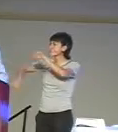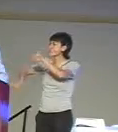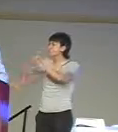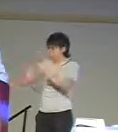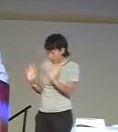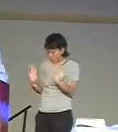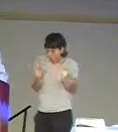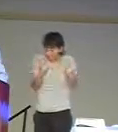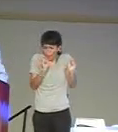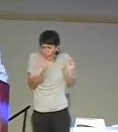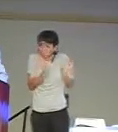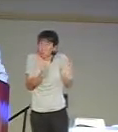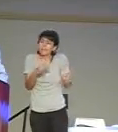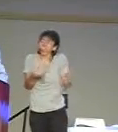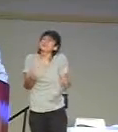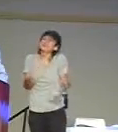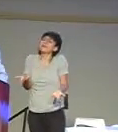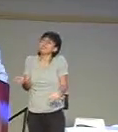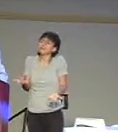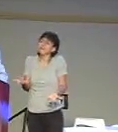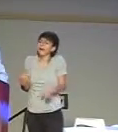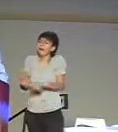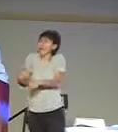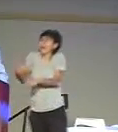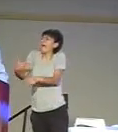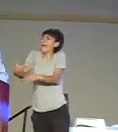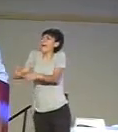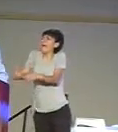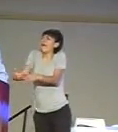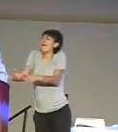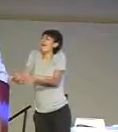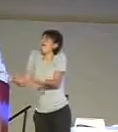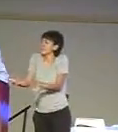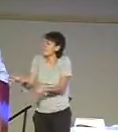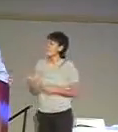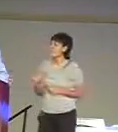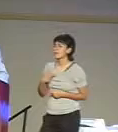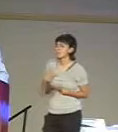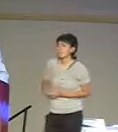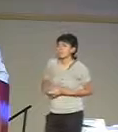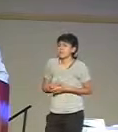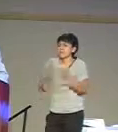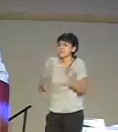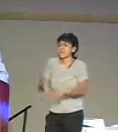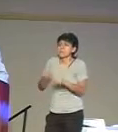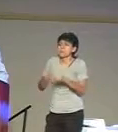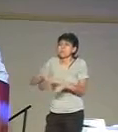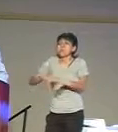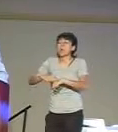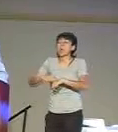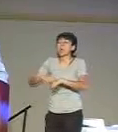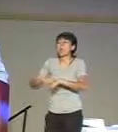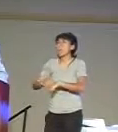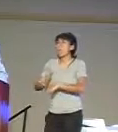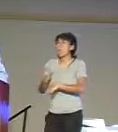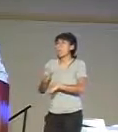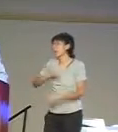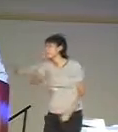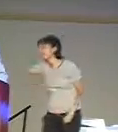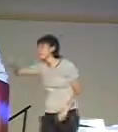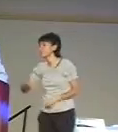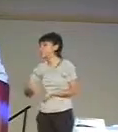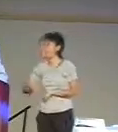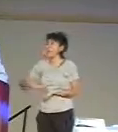explicación o como justificación? pareciera ser que